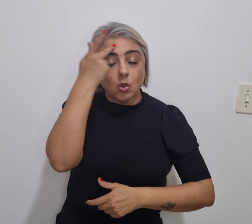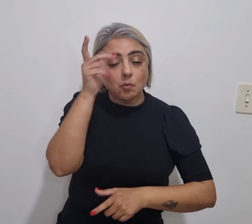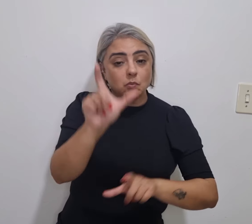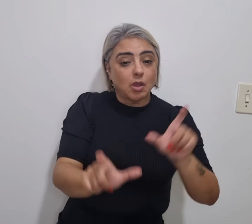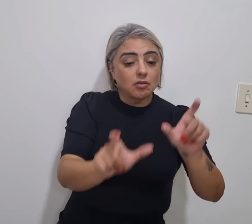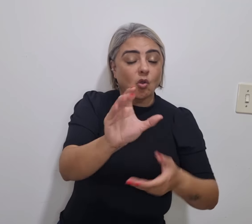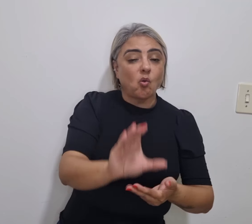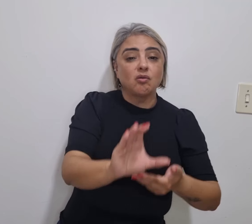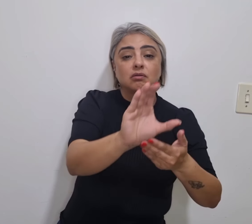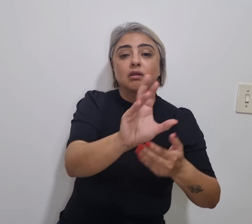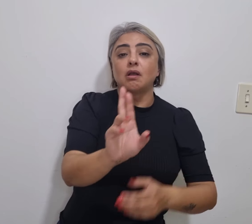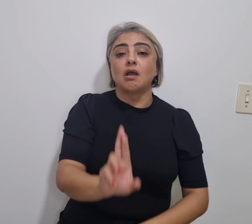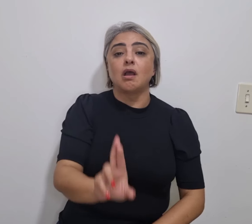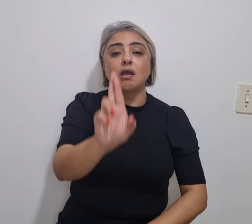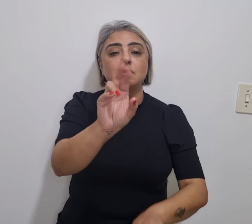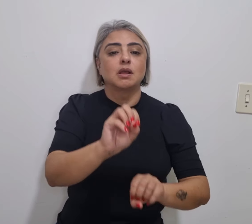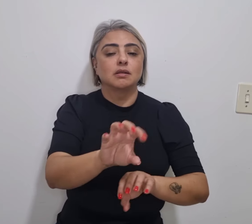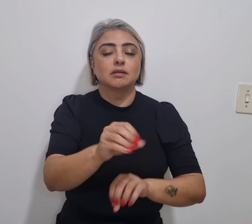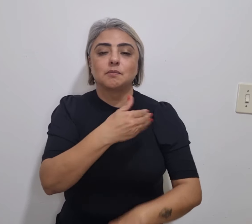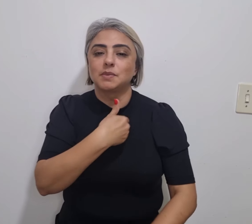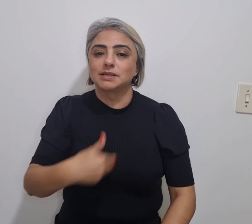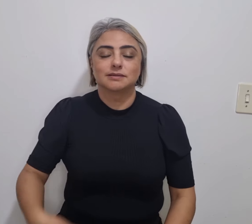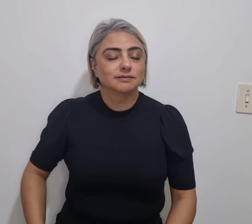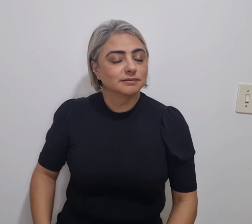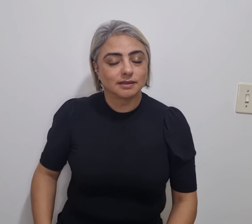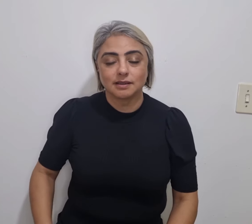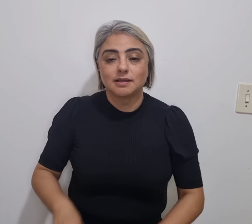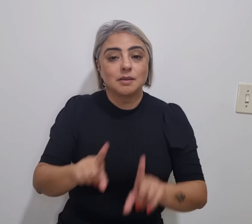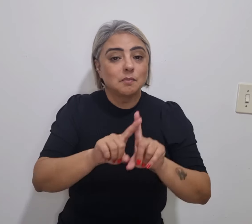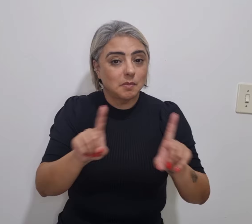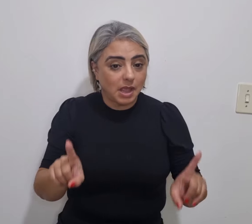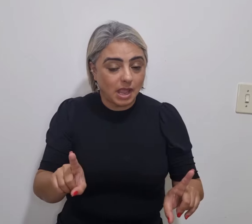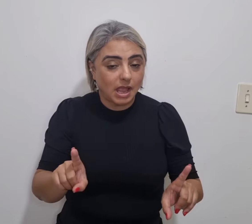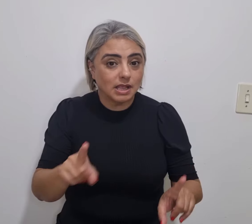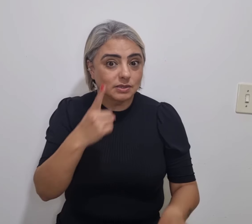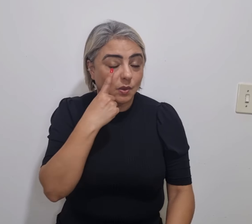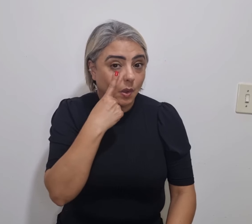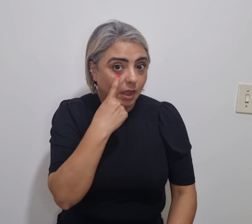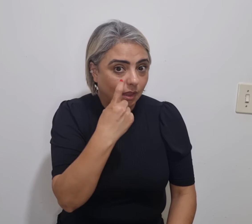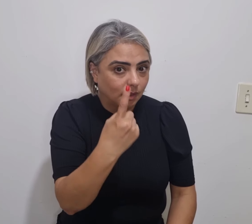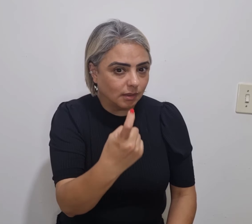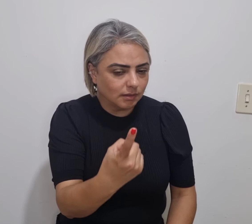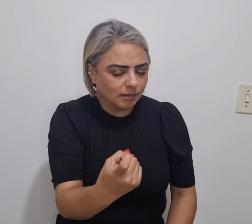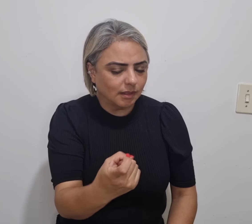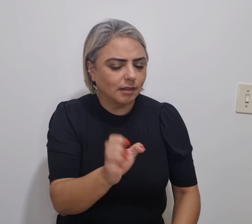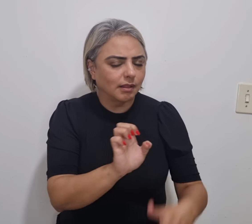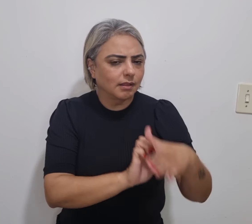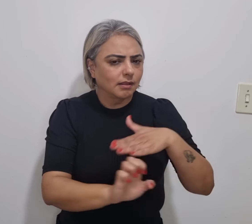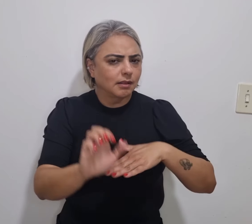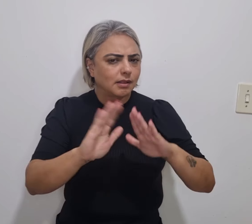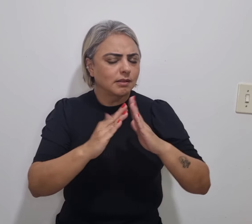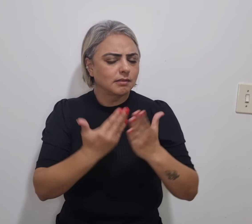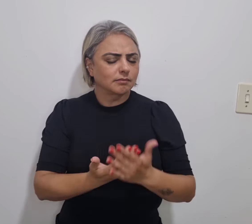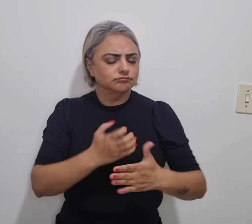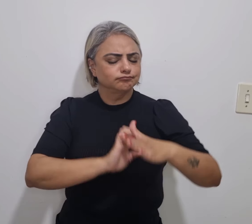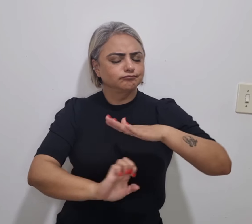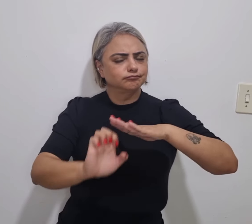não representa a educação pública, mas os interesses das entidades empresariais